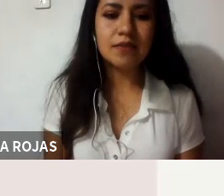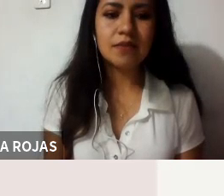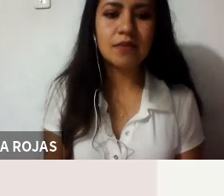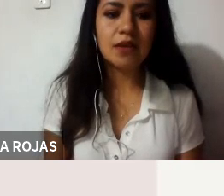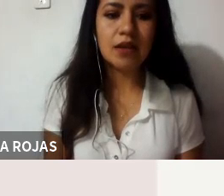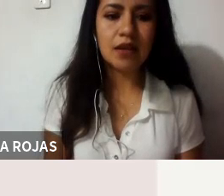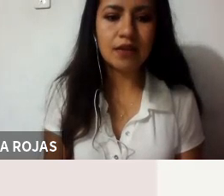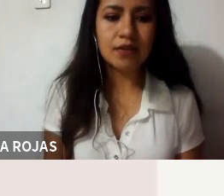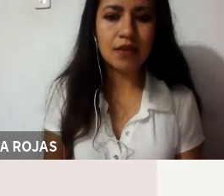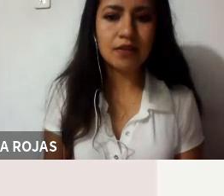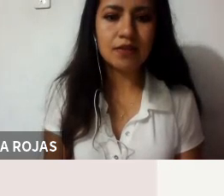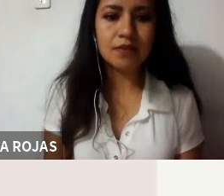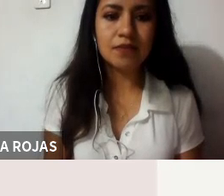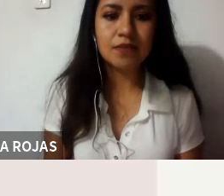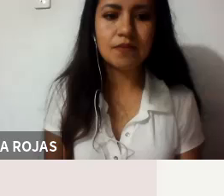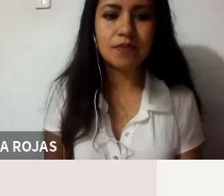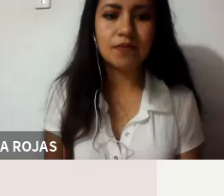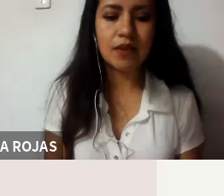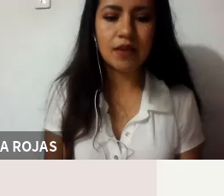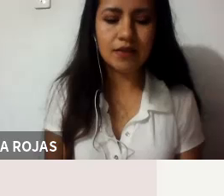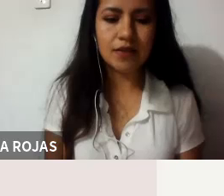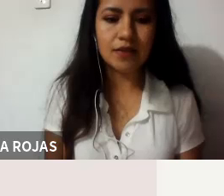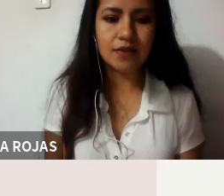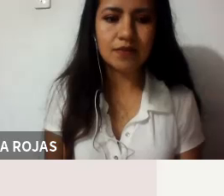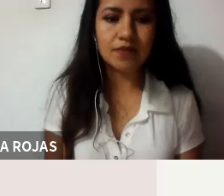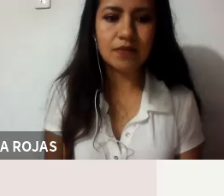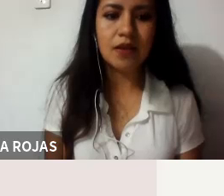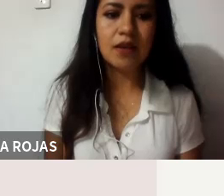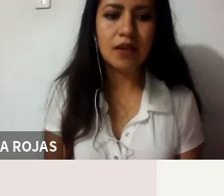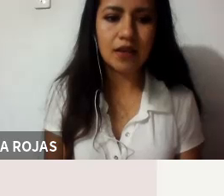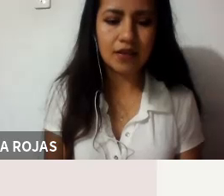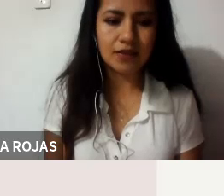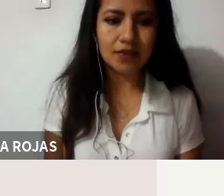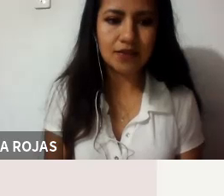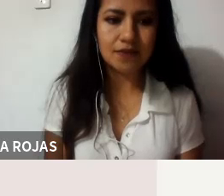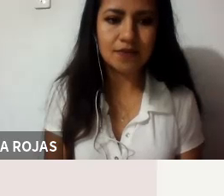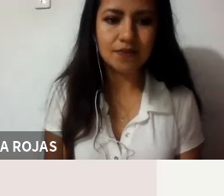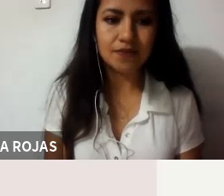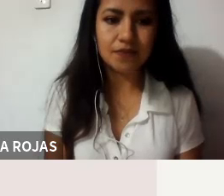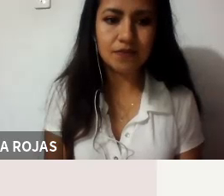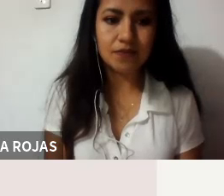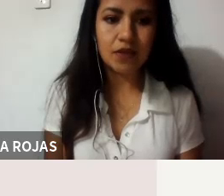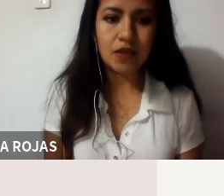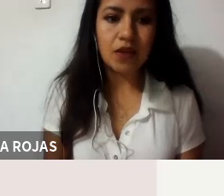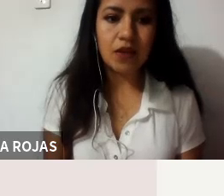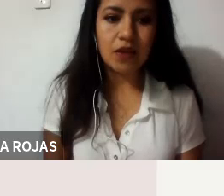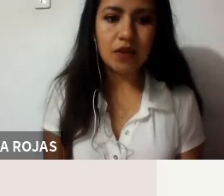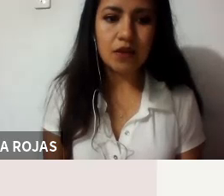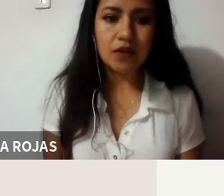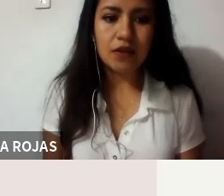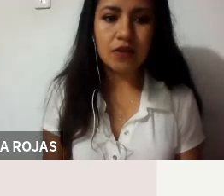Gracias. Gracias. Gracias. Gracias.